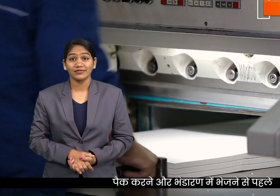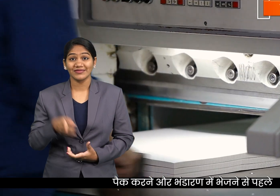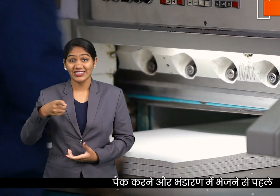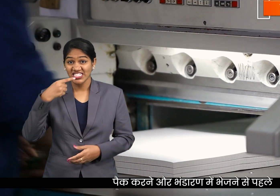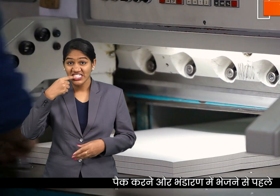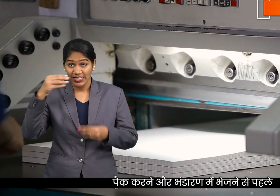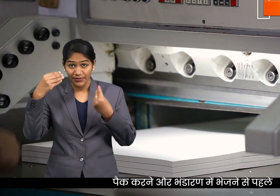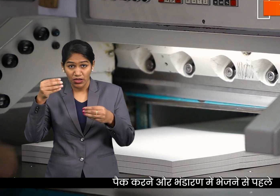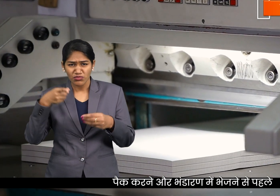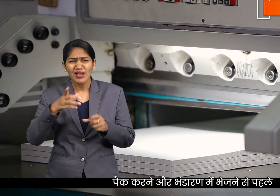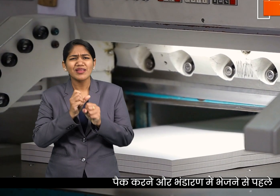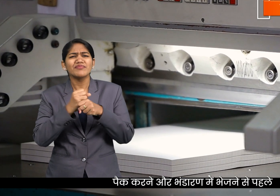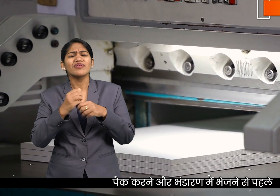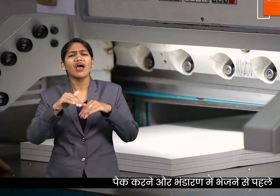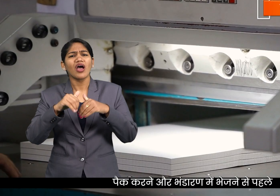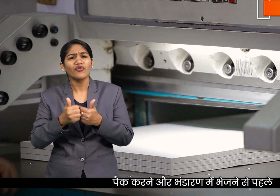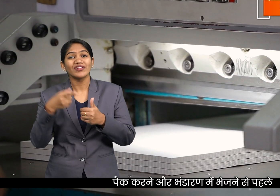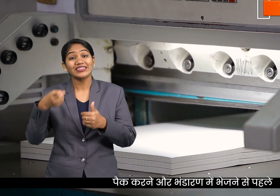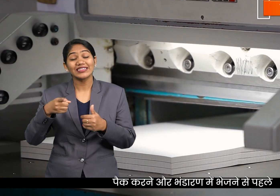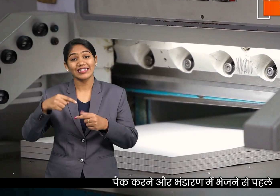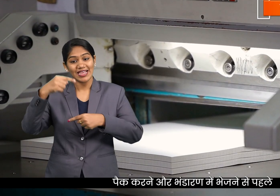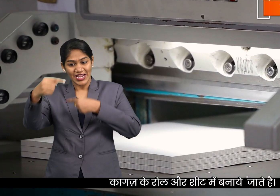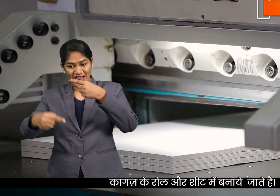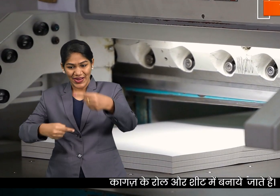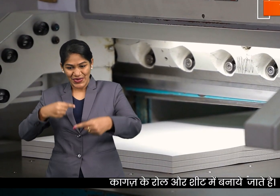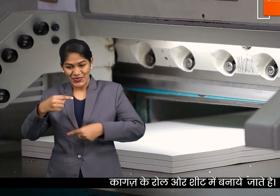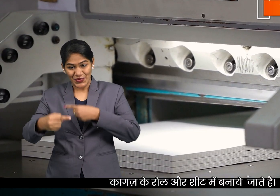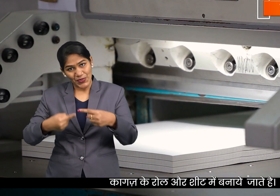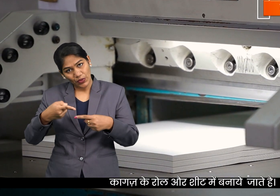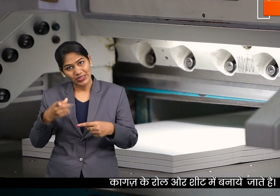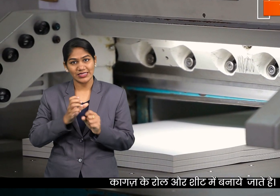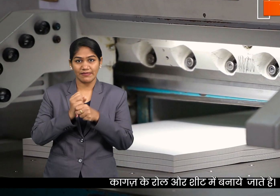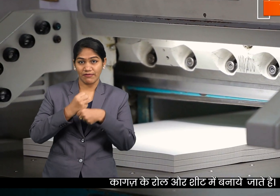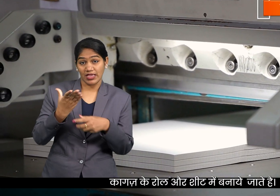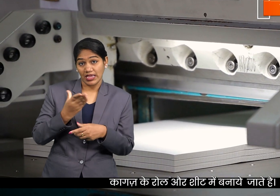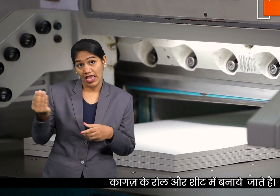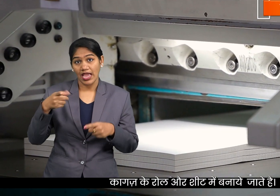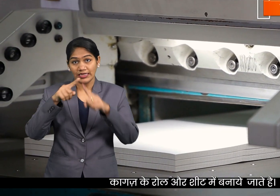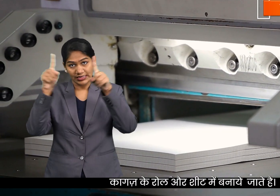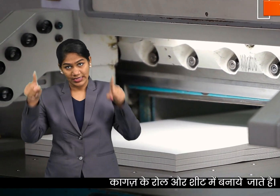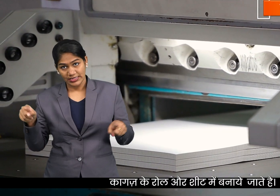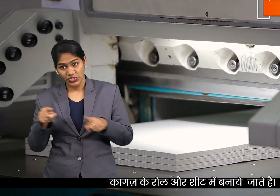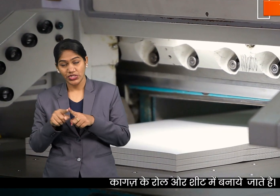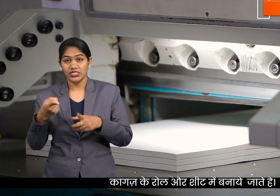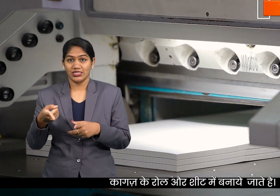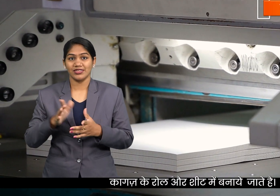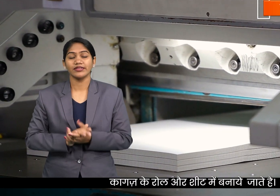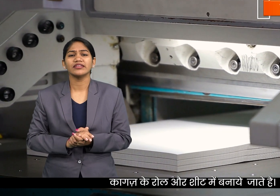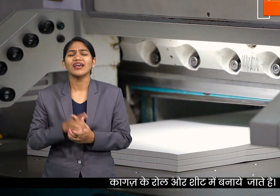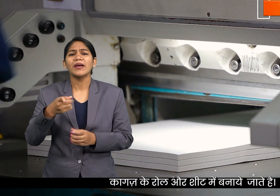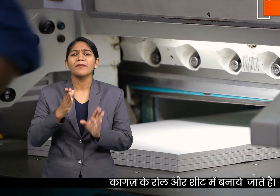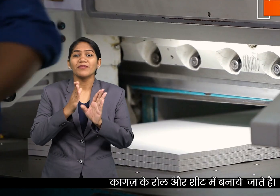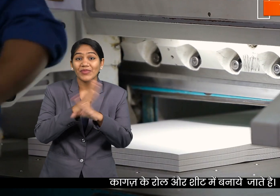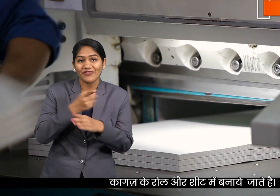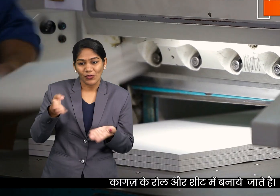पैक करने और भंडारण में भेजने से पहले कागज के रोल और शीट में बनाए जाते हैं।